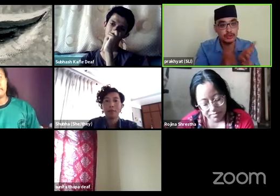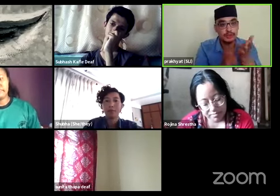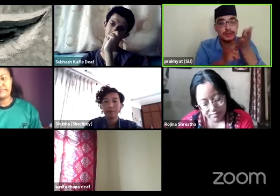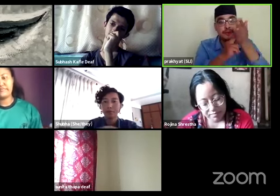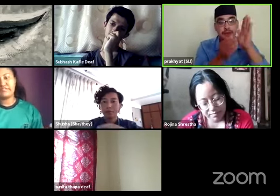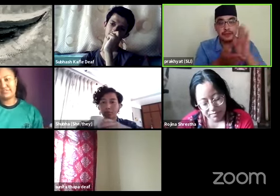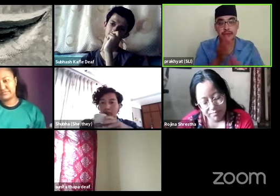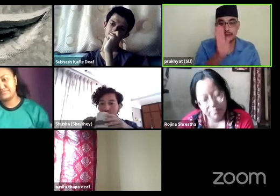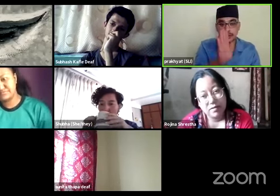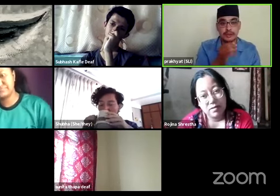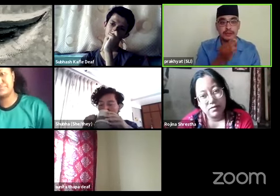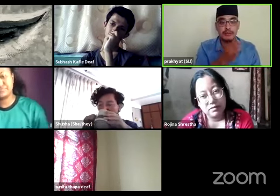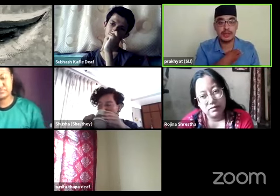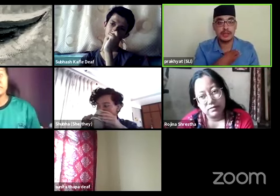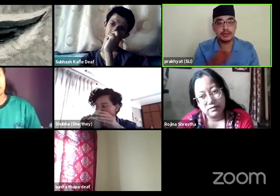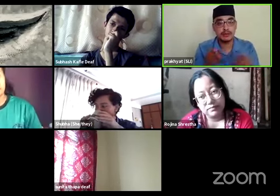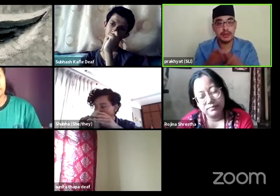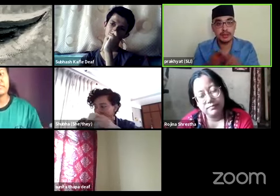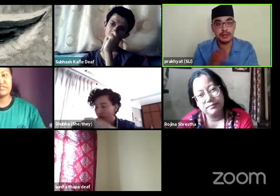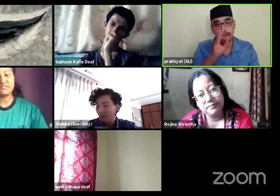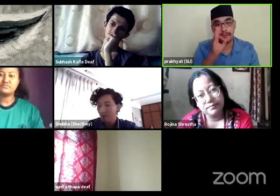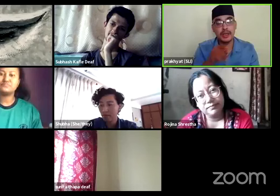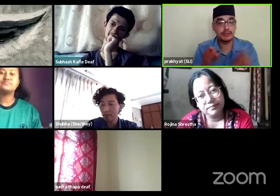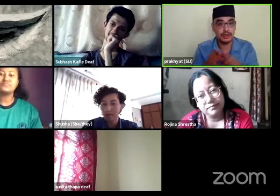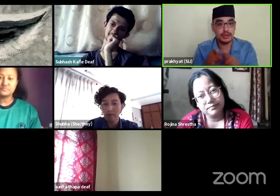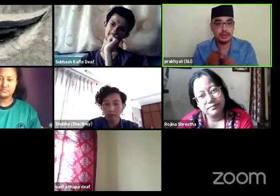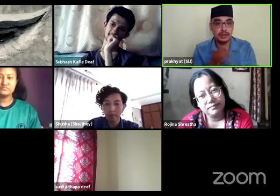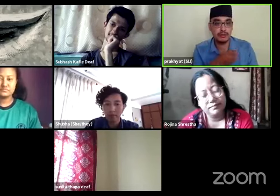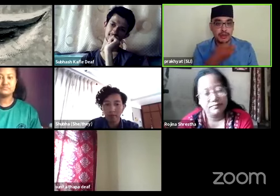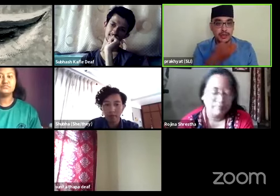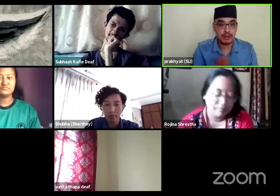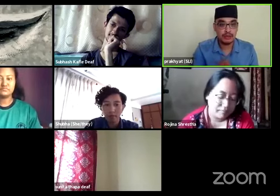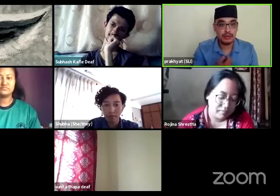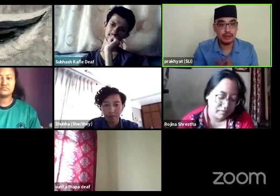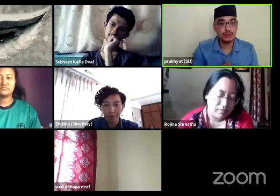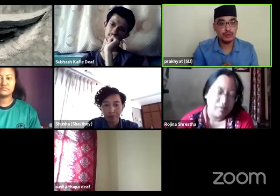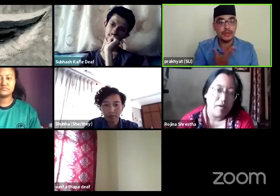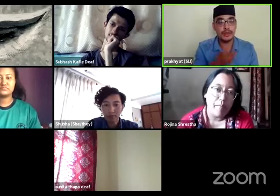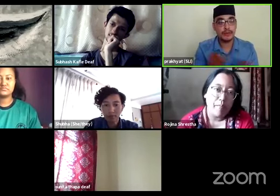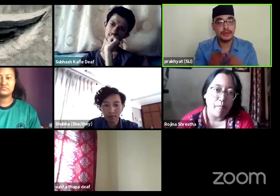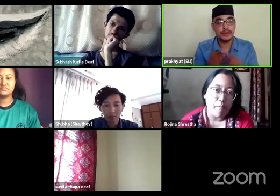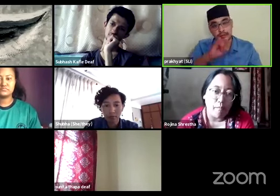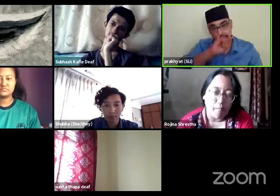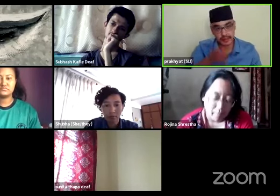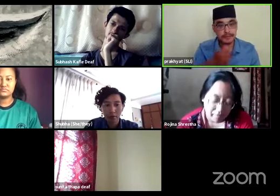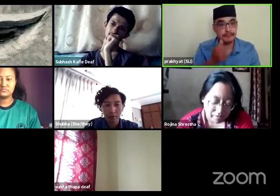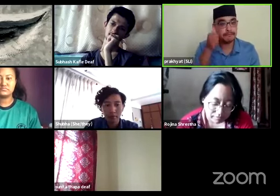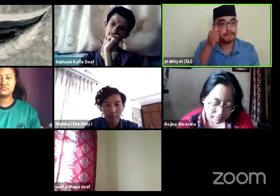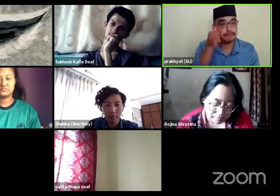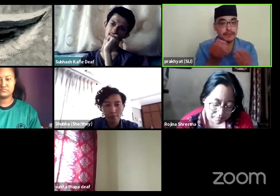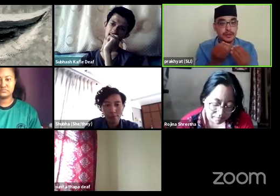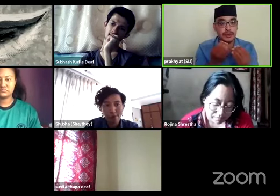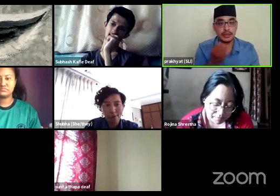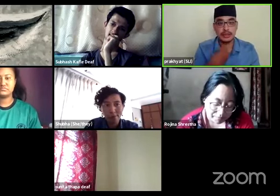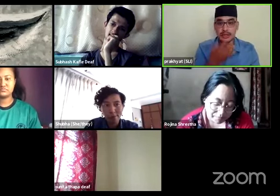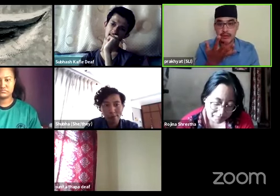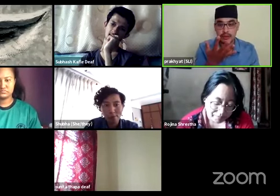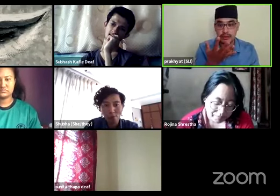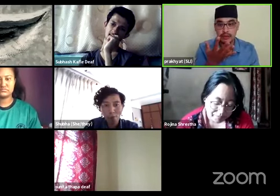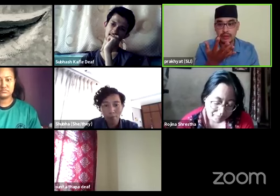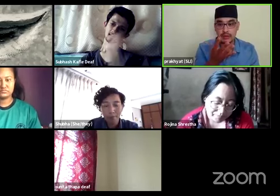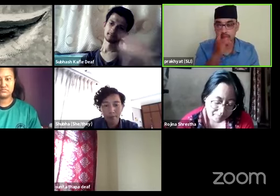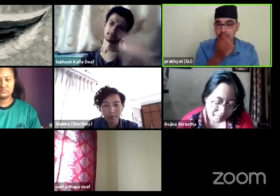जान्छ र अब मान्छेलाई अभियसली यो मान्छेलाई आफ्नो खुसी पनि पूर्ण रूपमा अनुभूति गर्न दिँदैन र त्यसले